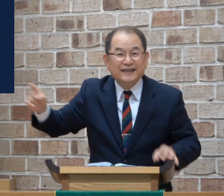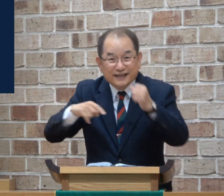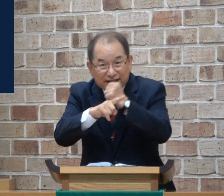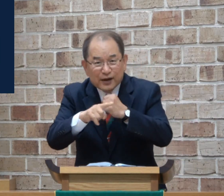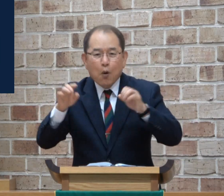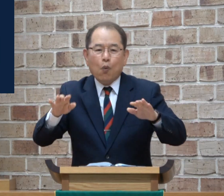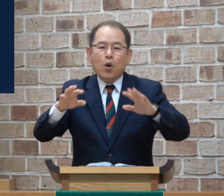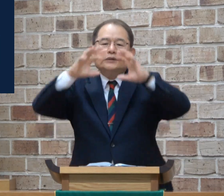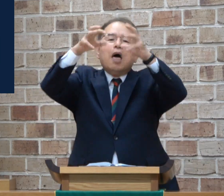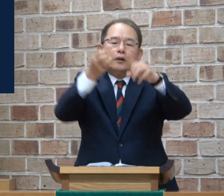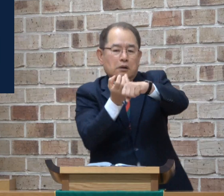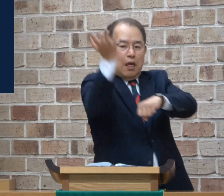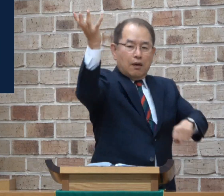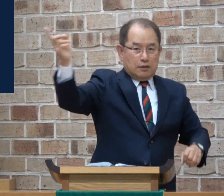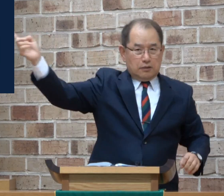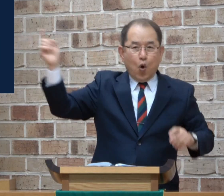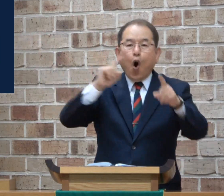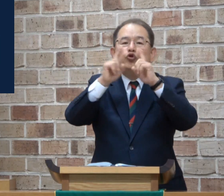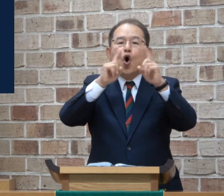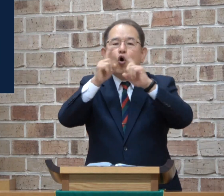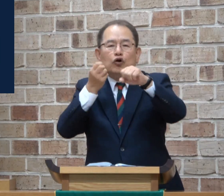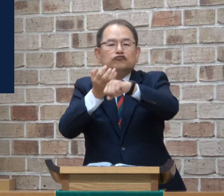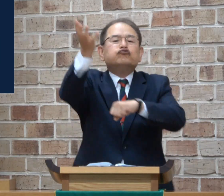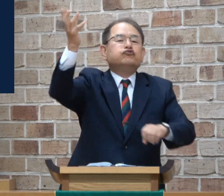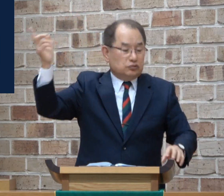단어가 세계에 퍼지고 있습니다.